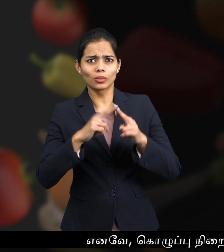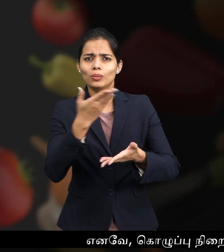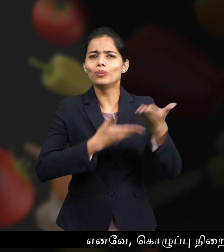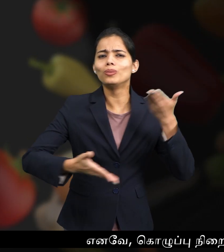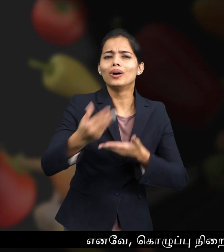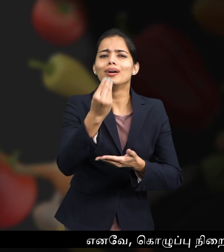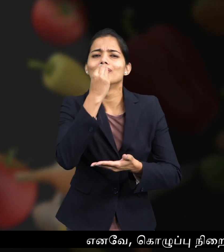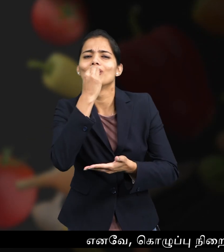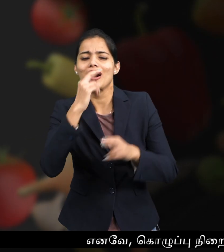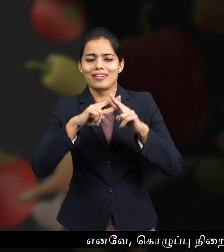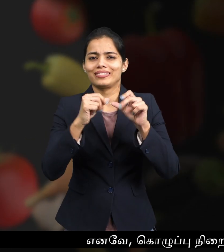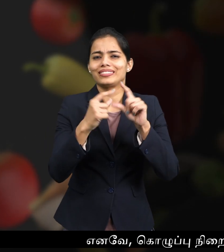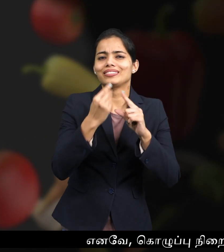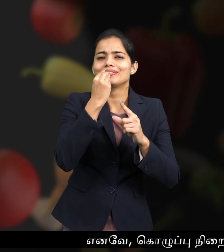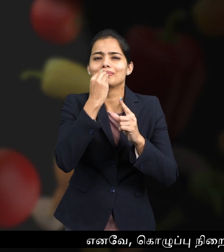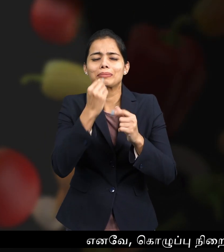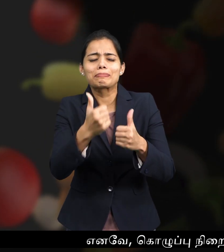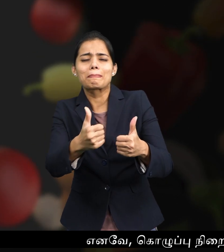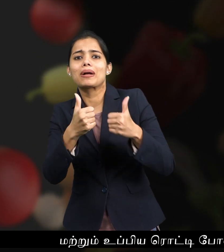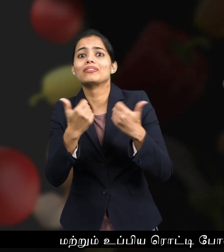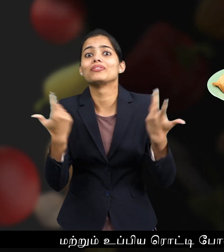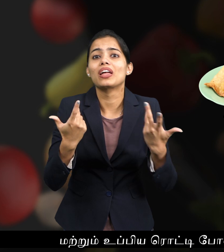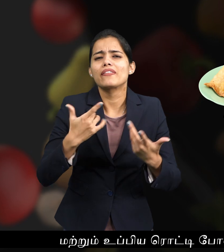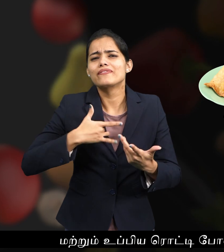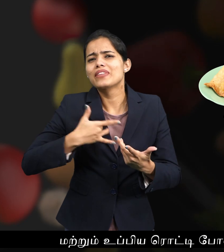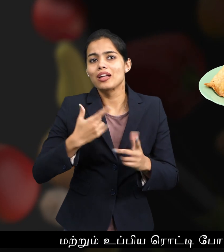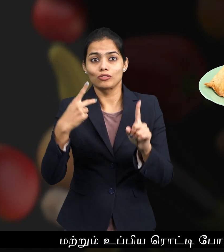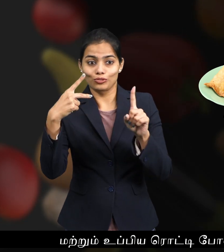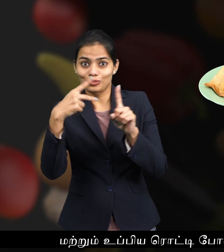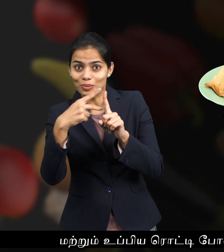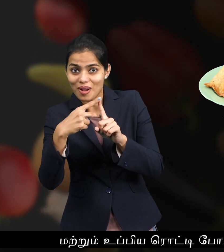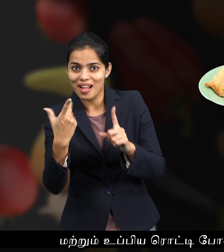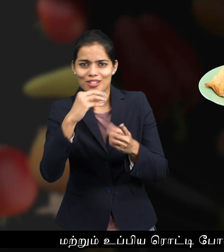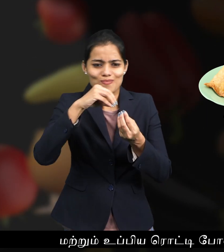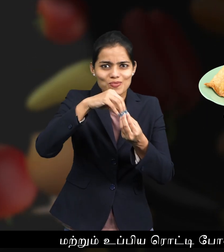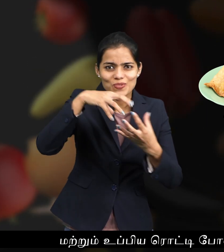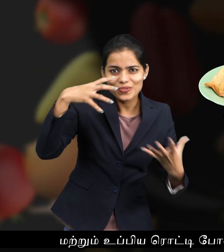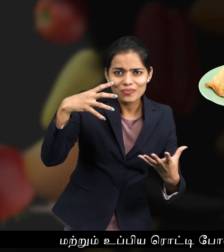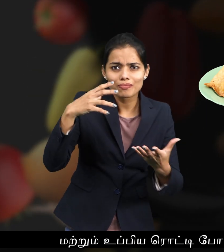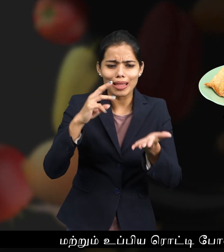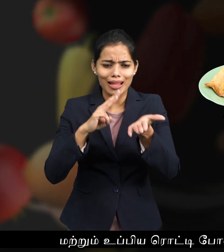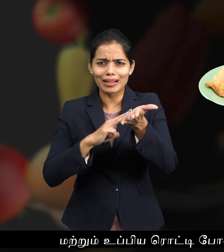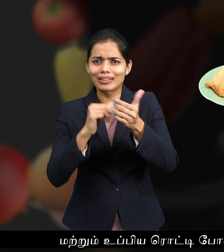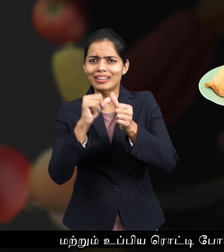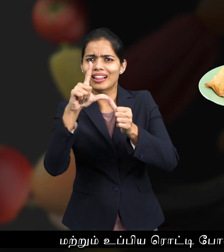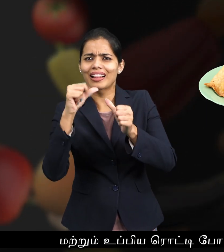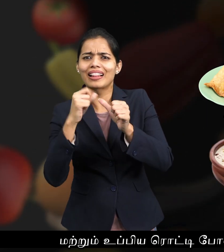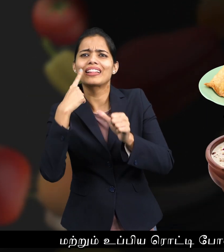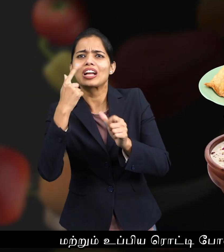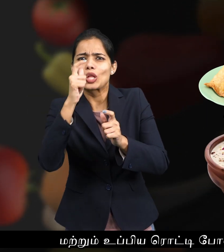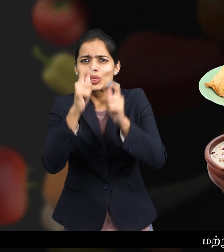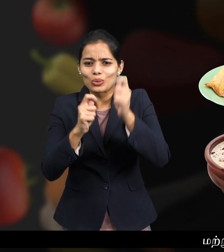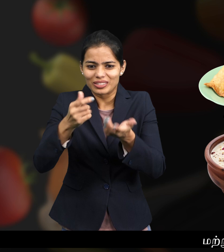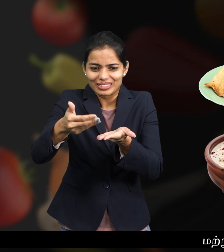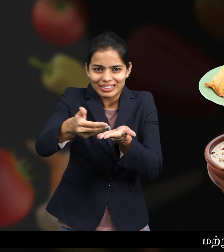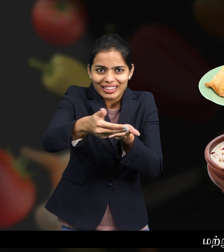எனவே கொழுப்பு நிறைந்த உணவுகளான கறிப்பொதி மற்றும் உப்பிய ரொட்டி போன்ற தின்பண்டங்கள், மலாய்,